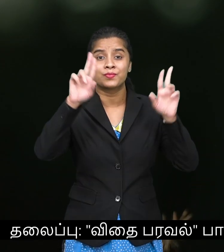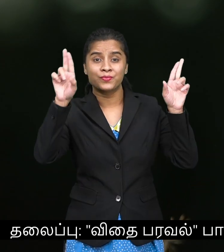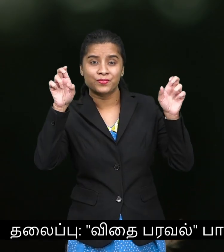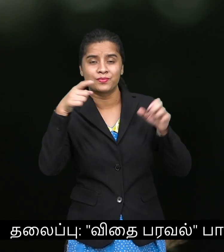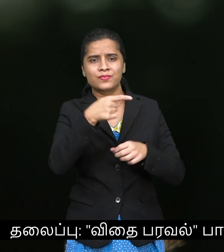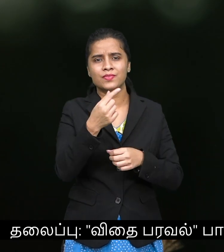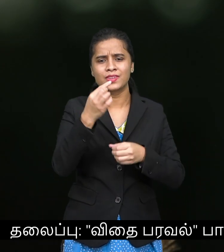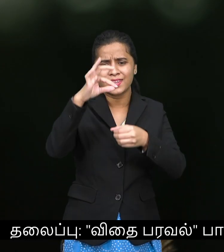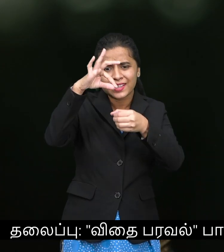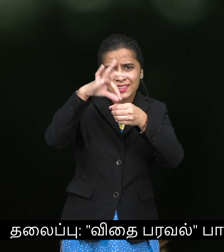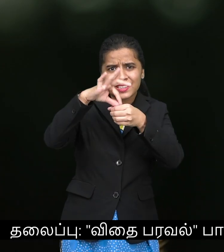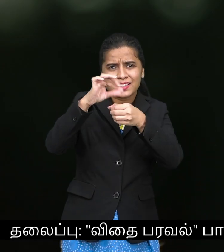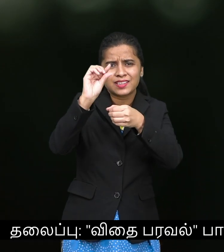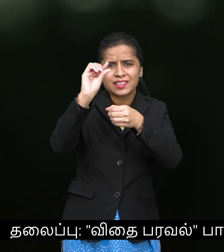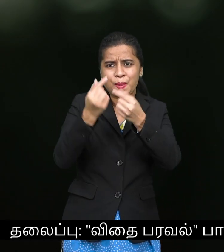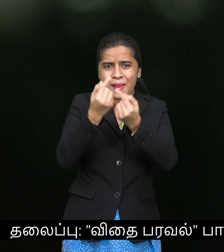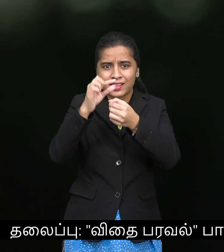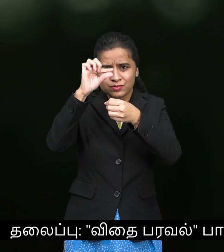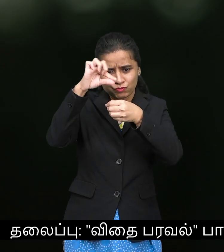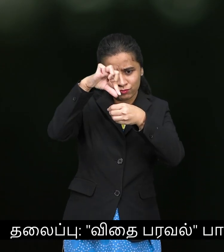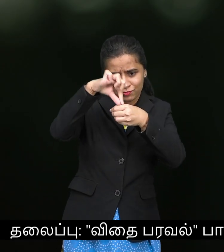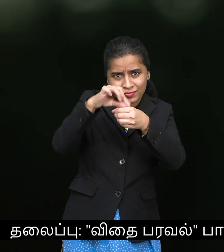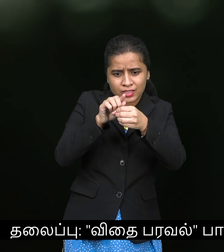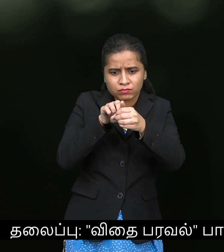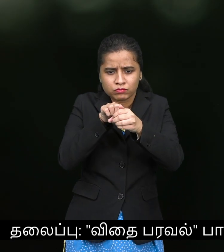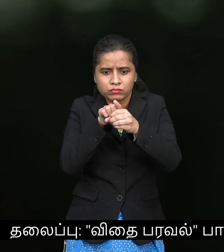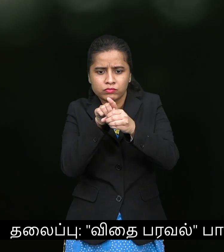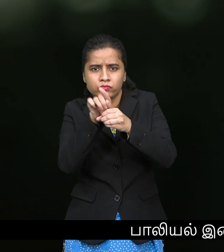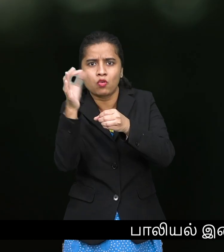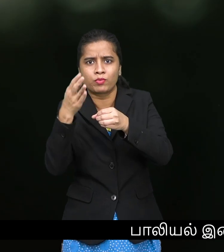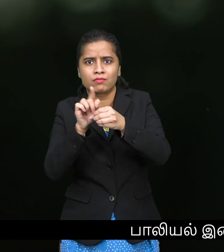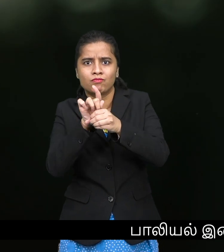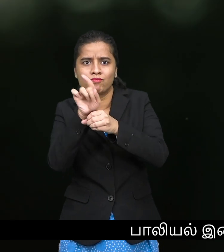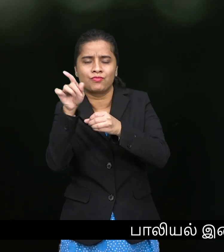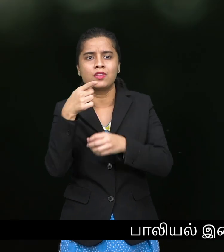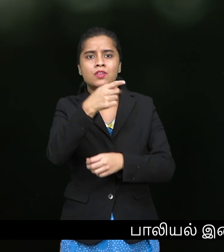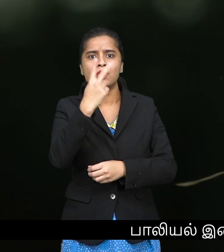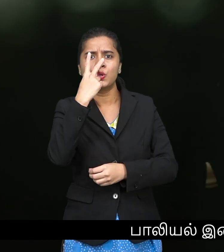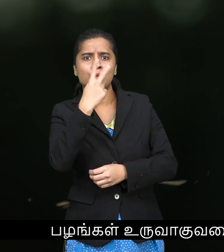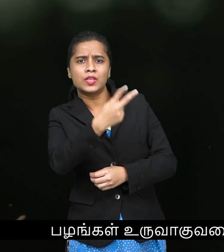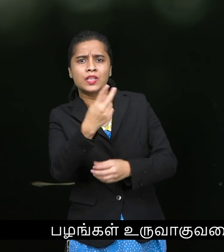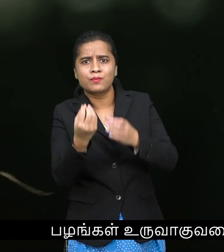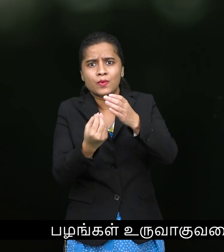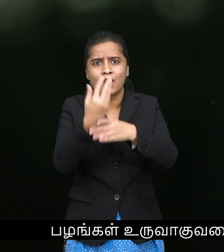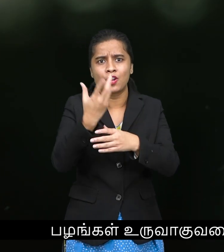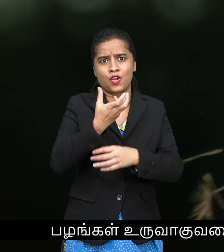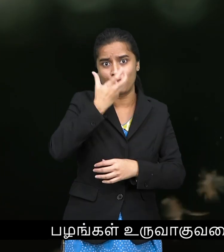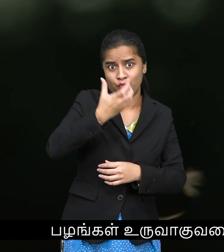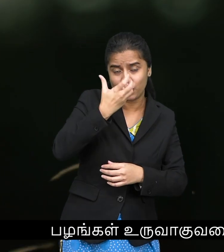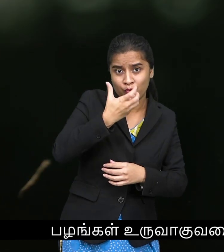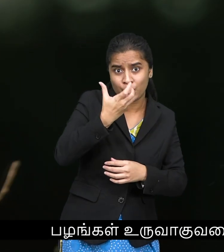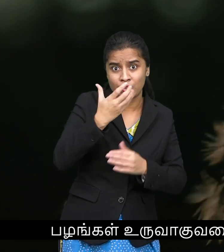தலைப்பு விதை பரவல் பாடத்திற்கு மீண்டும் வரவேற்கிறோம். பாலியல் இனப்பெருக்கம் மூலம் பழங்கள்